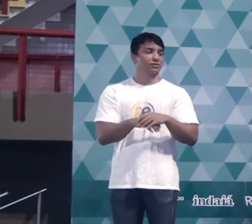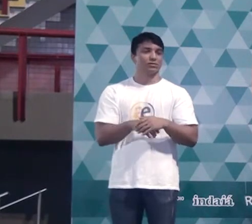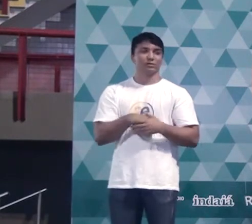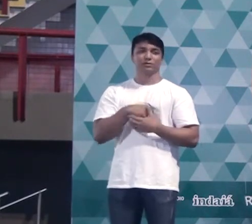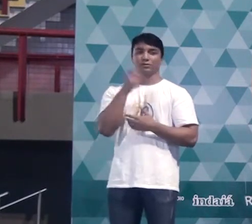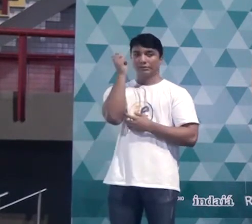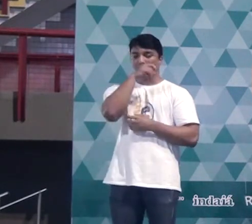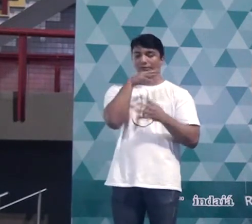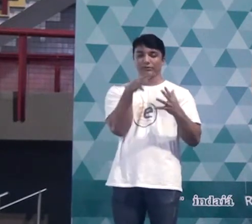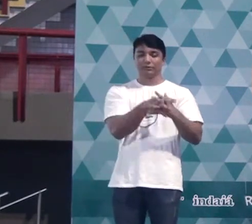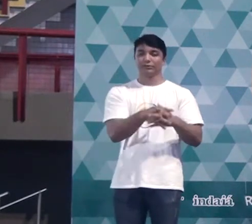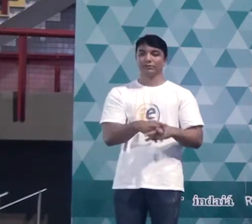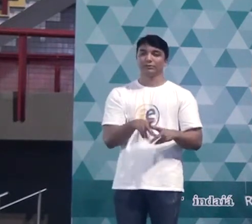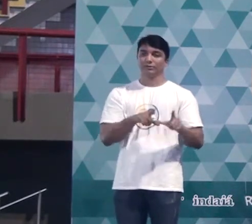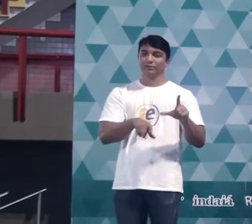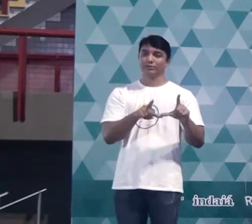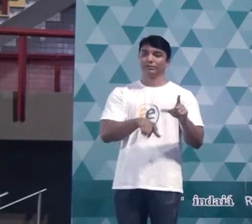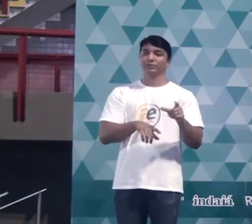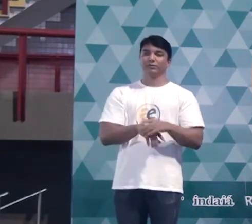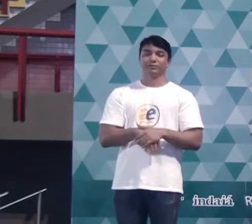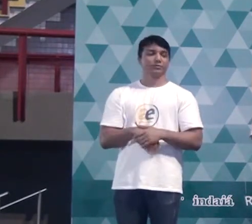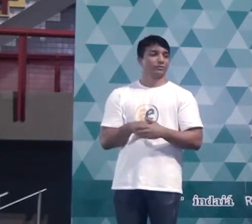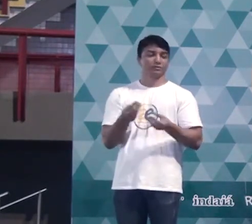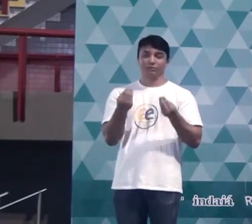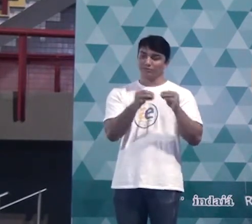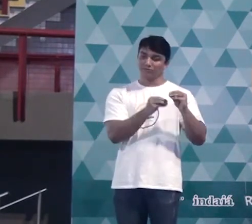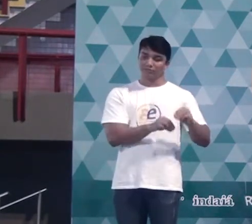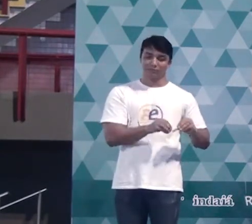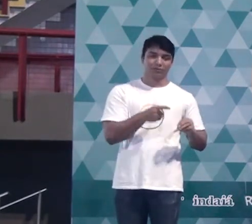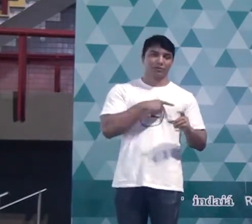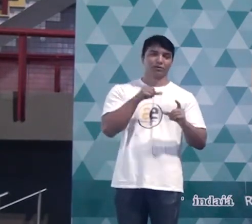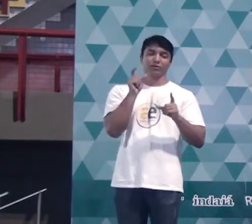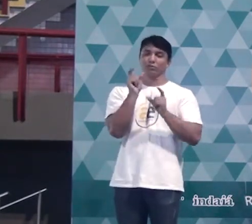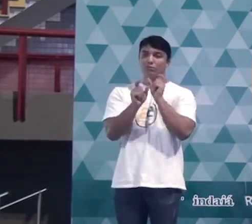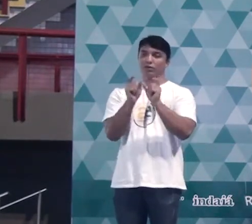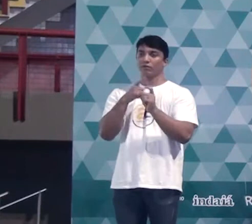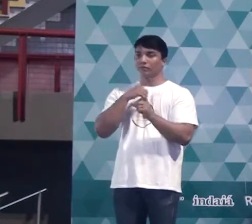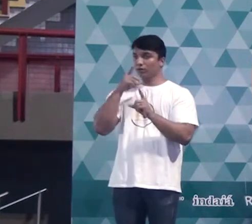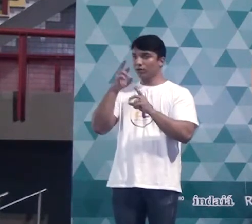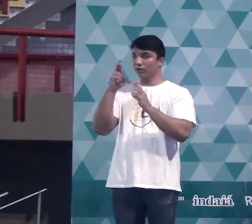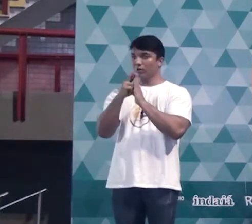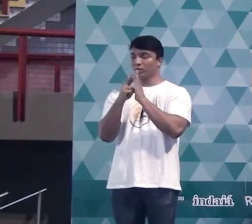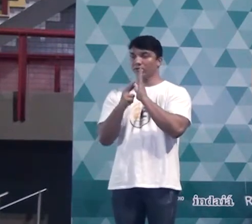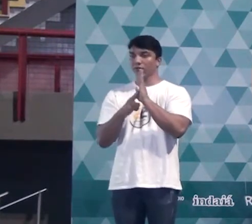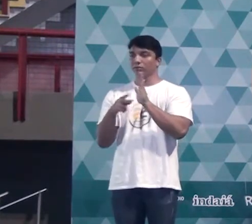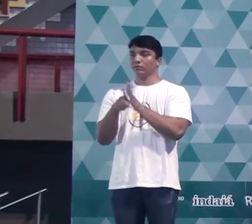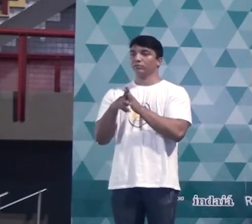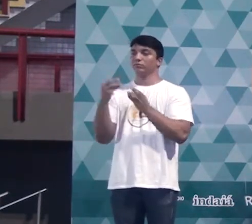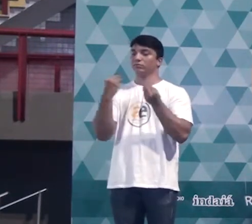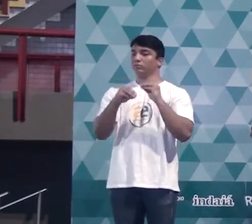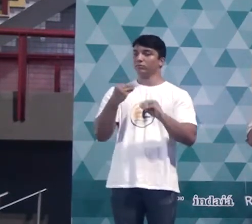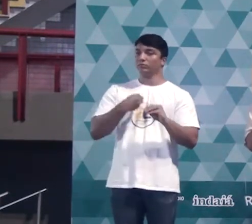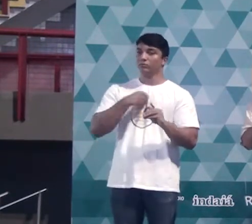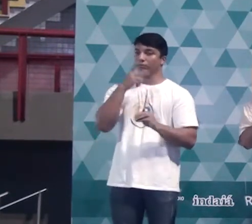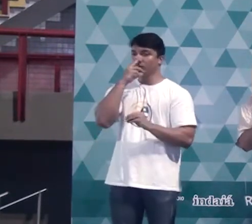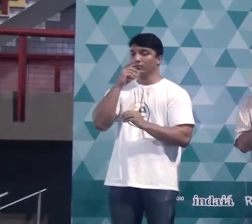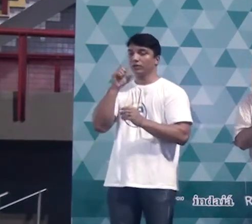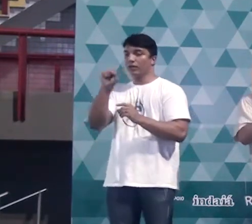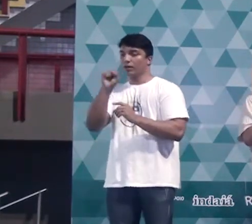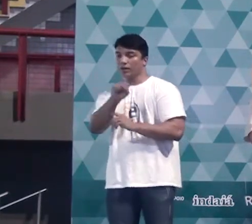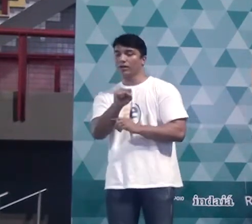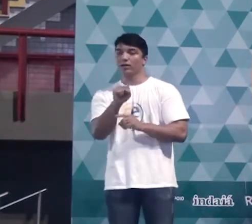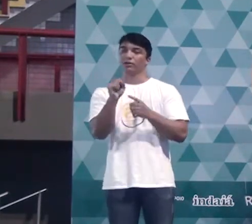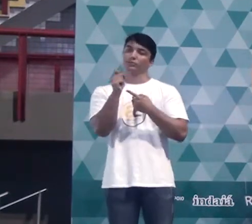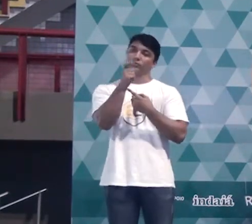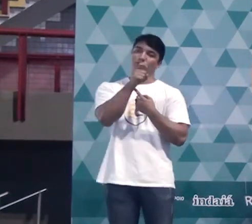Realmente está difícil mesmo. Para saber colocar isso nas palavras, né? Existem regras ortográficas que apontam para isso, né? Usar X, 2S, C